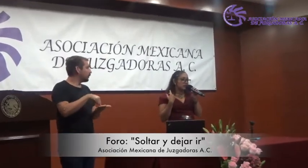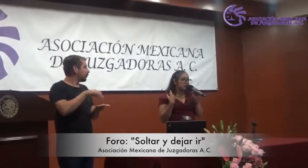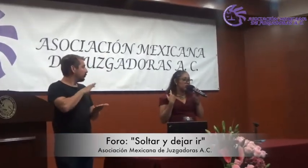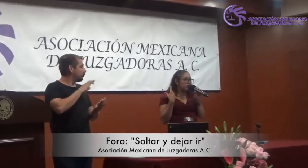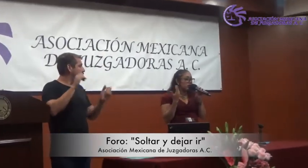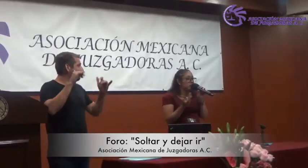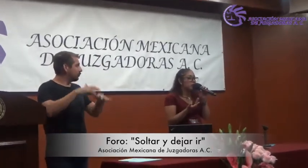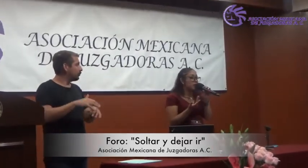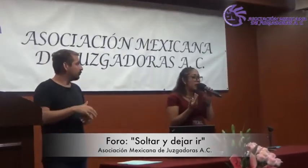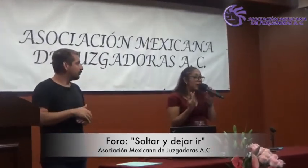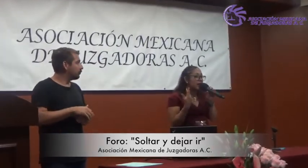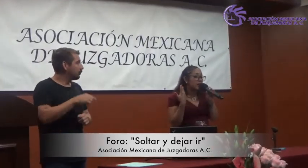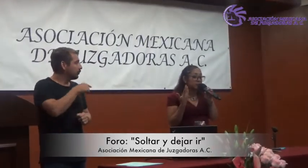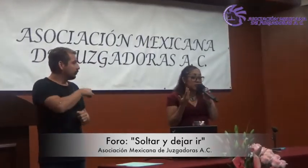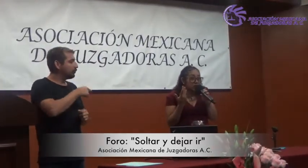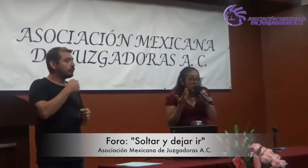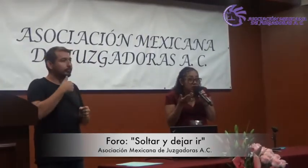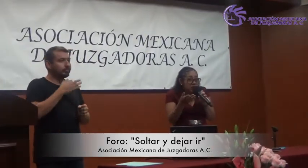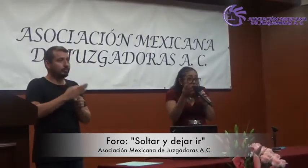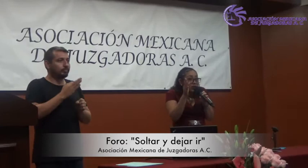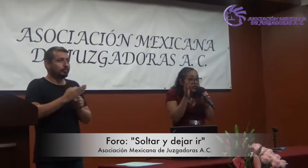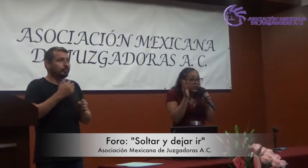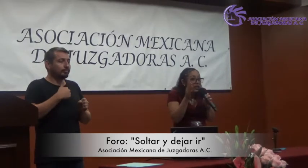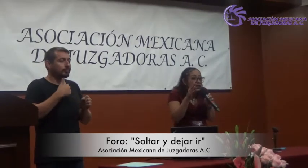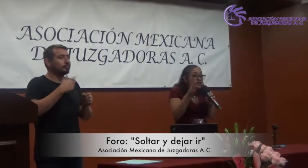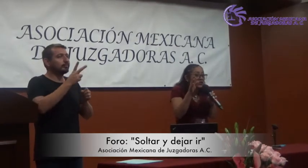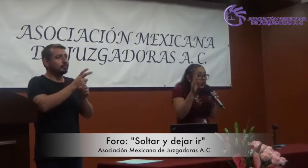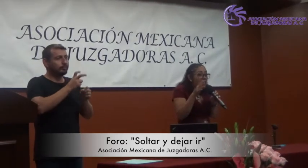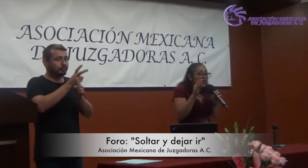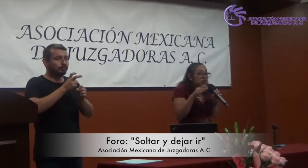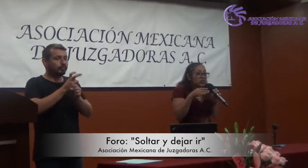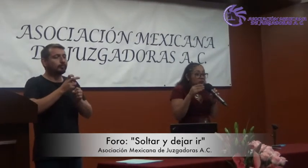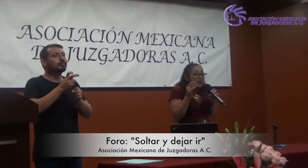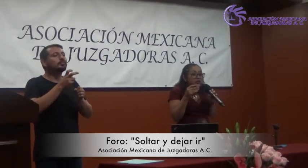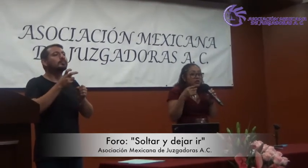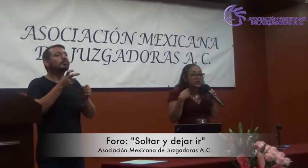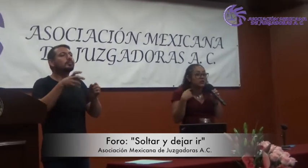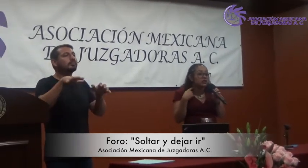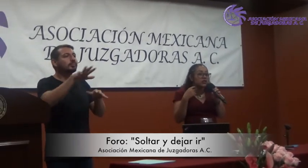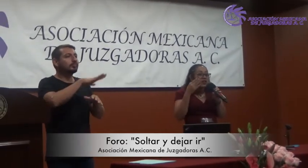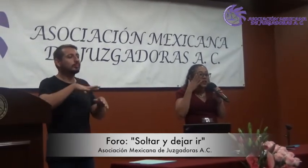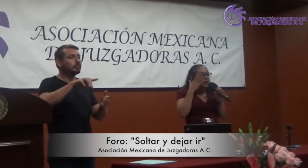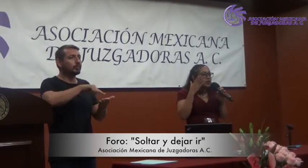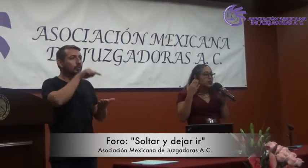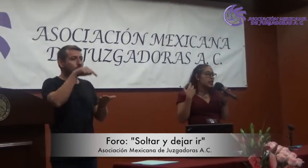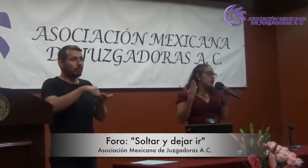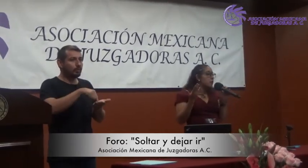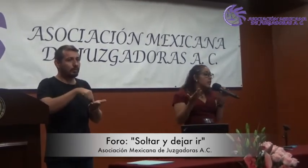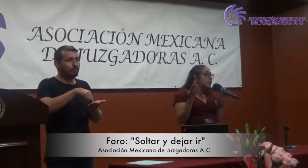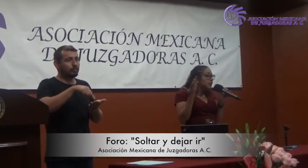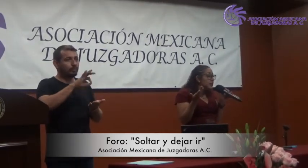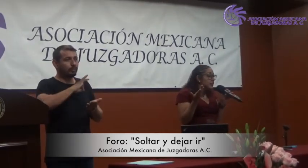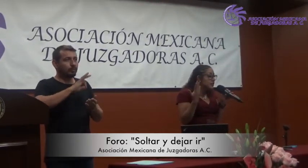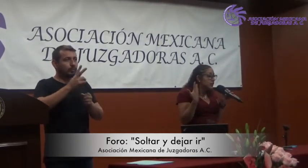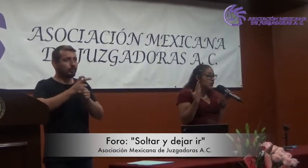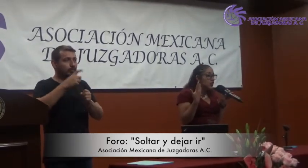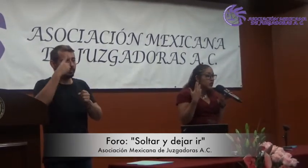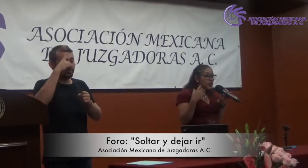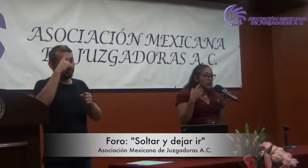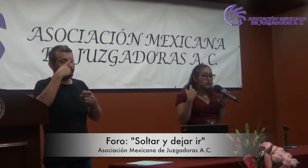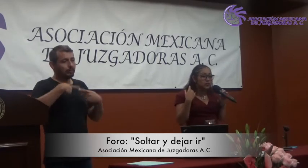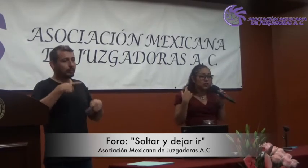que contribuyen para que las personas sordas puedan tener el acceso a estos espacios que son de repente